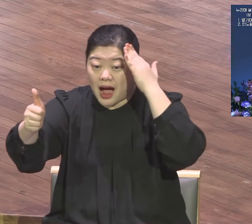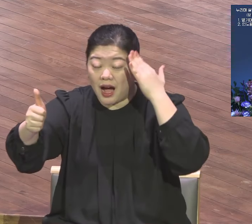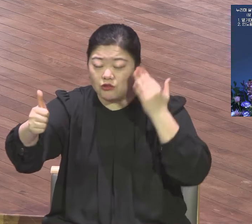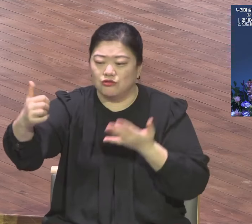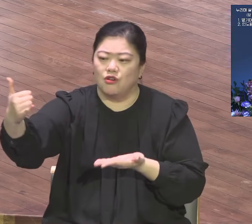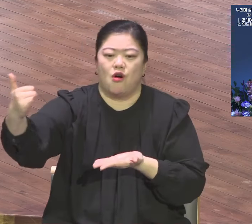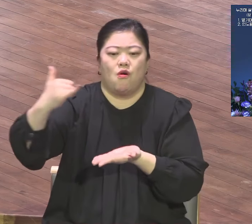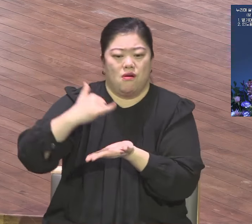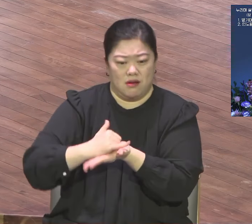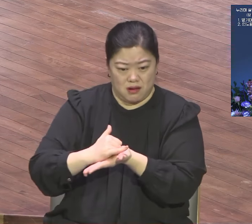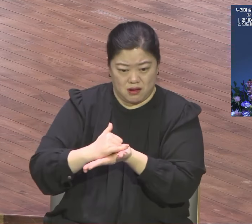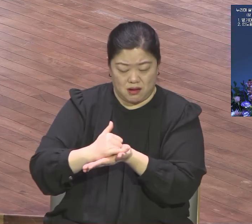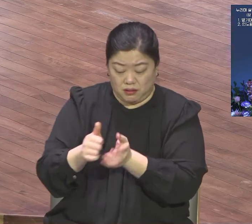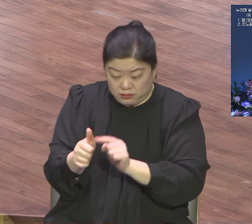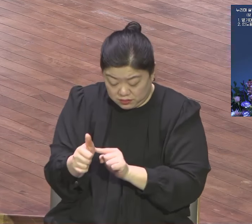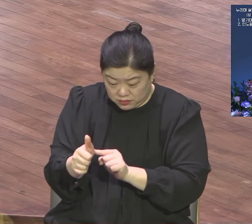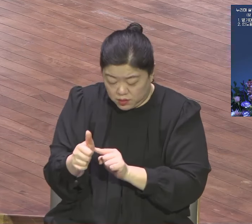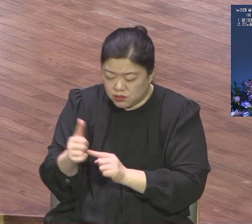걸 주라는 거예요.